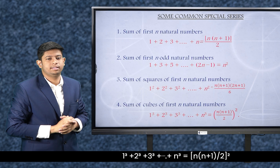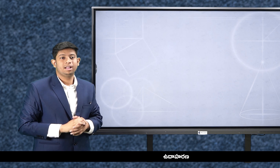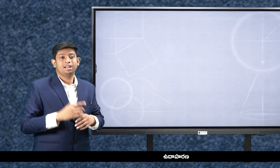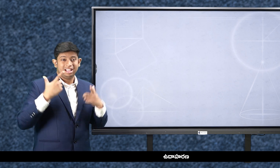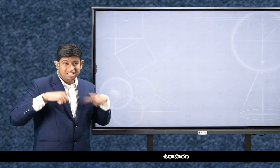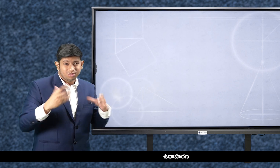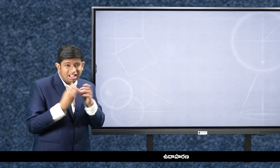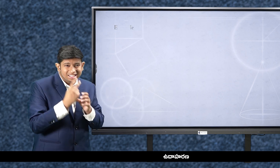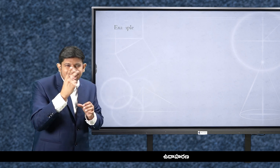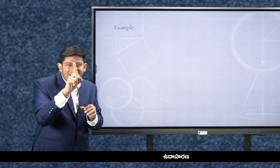'ఉదాహరణ: